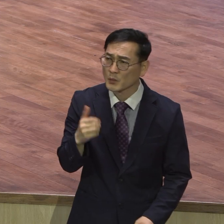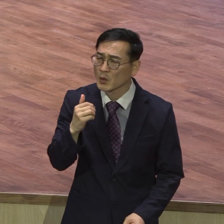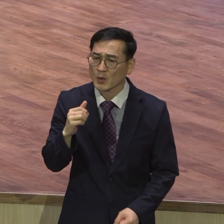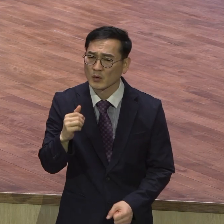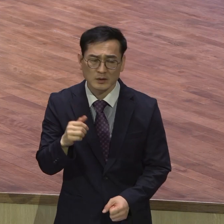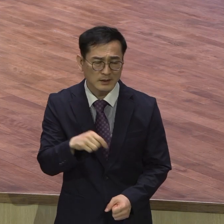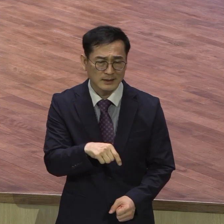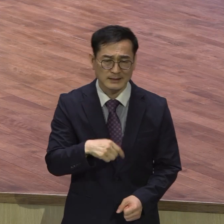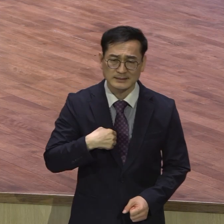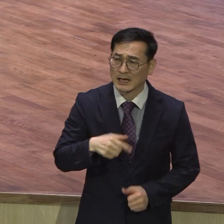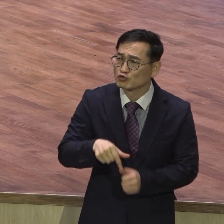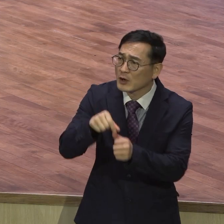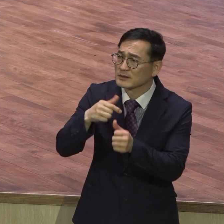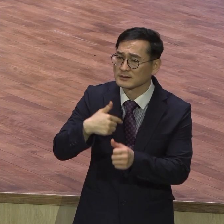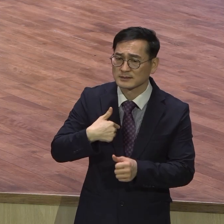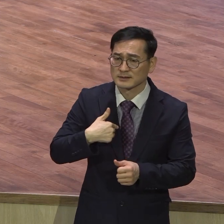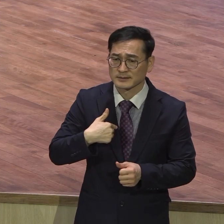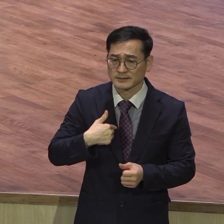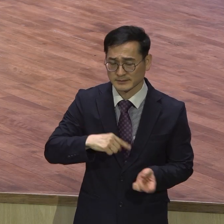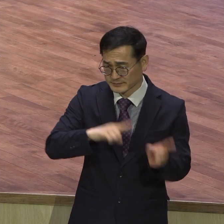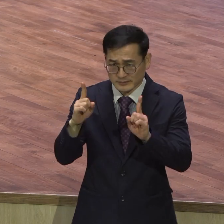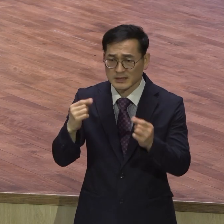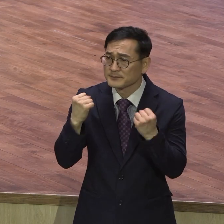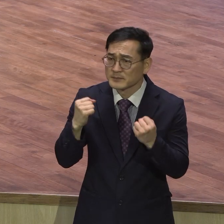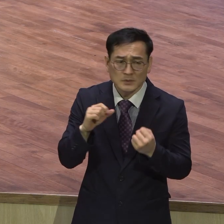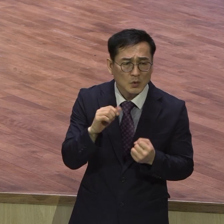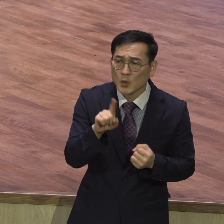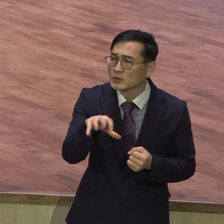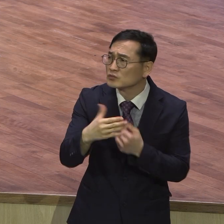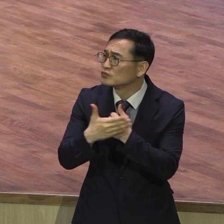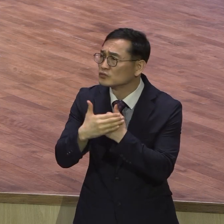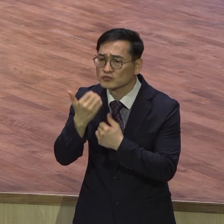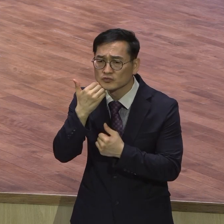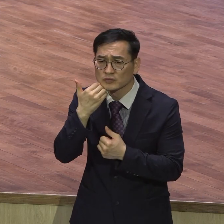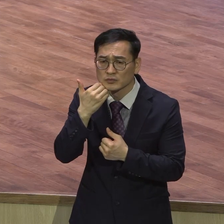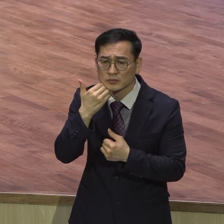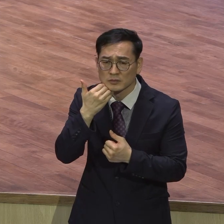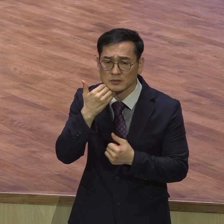오직 그리스도만이 해답이 된다는 사실은 저들은 모릅니다.